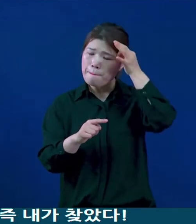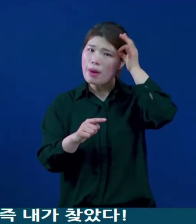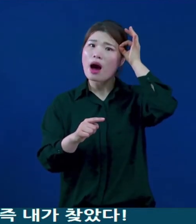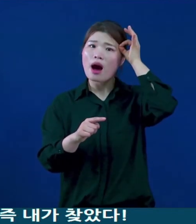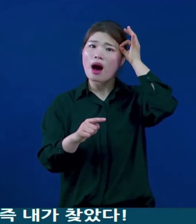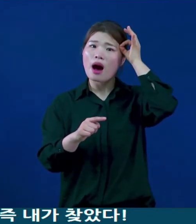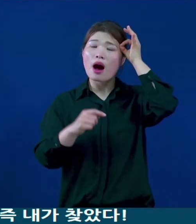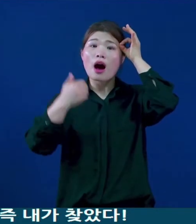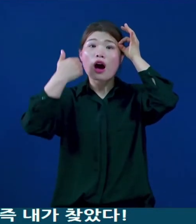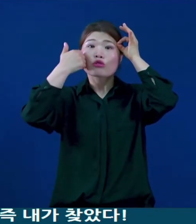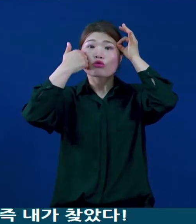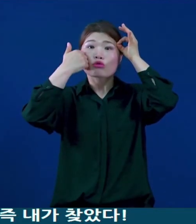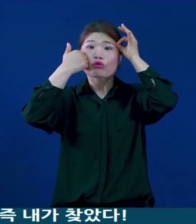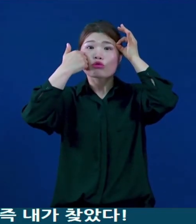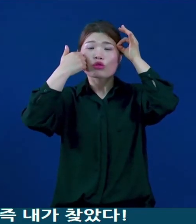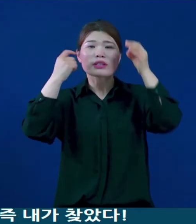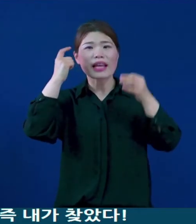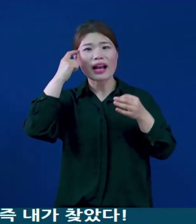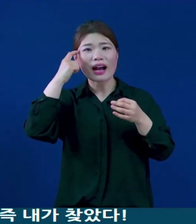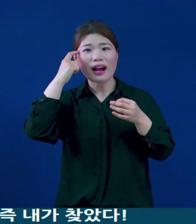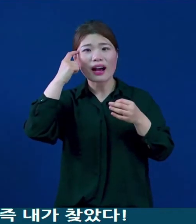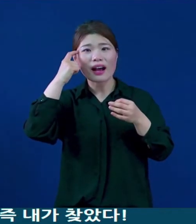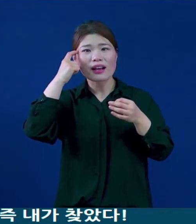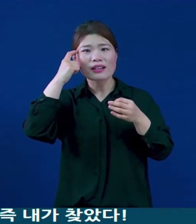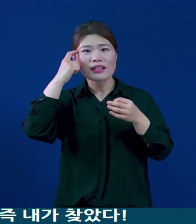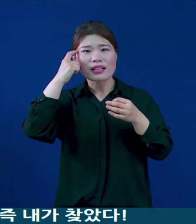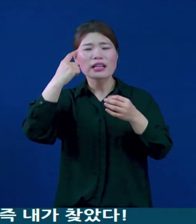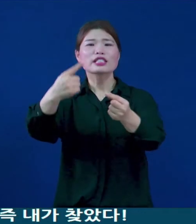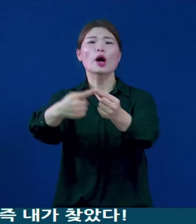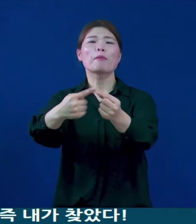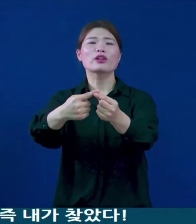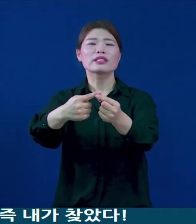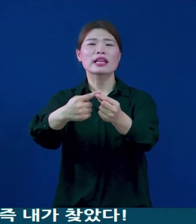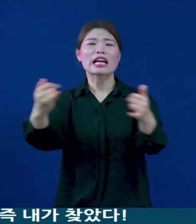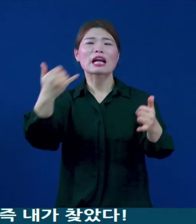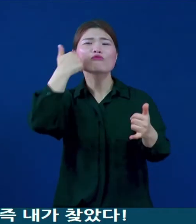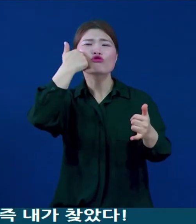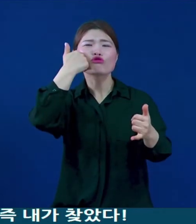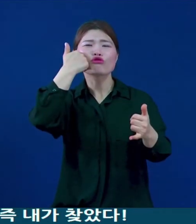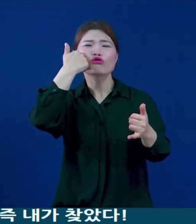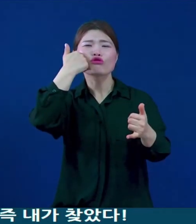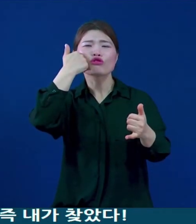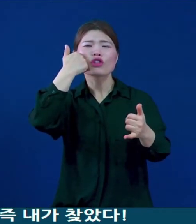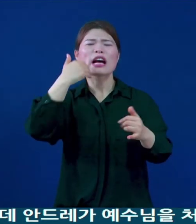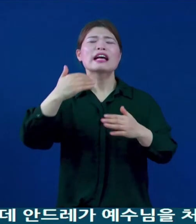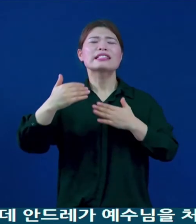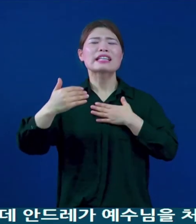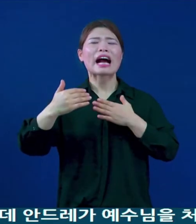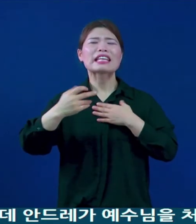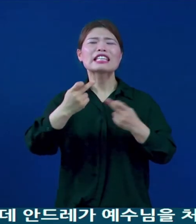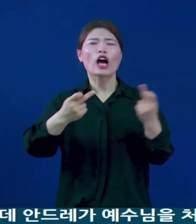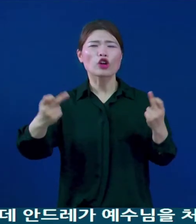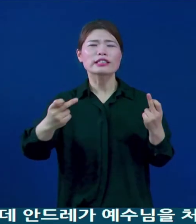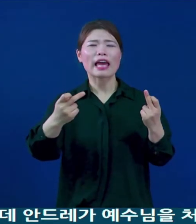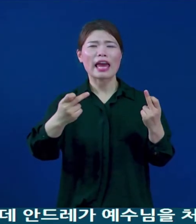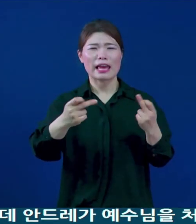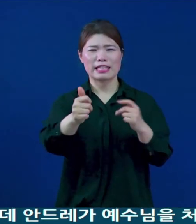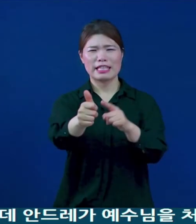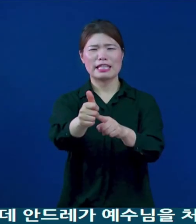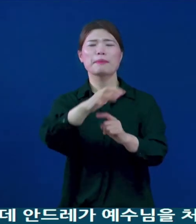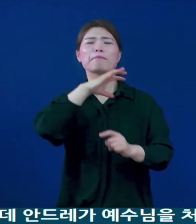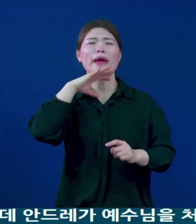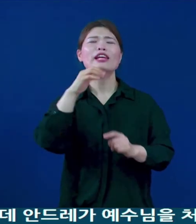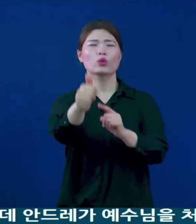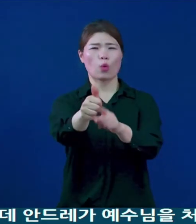번째 사람이 누구였습니까? 자기의 사랑하는 형제 시몬 베드로, 그에게 달려가는 거예요. 달려가가지고